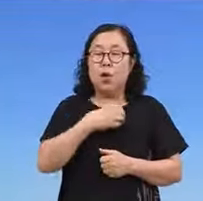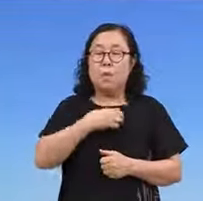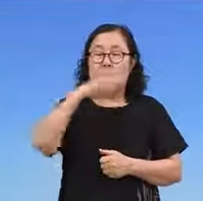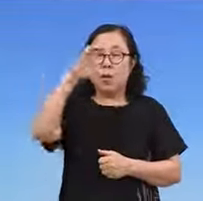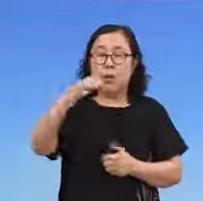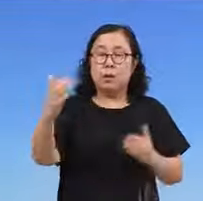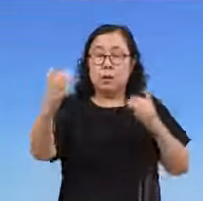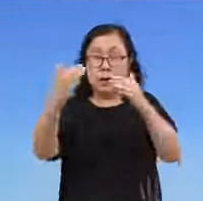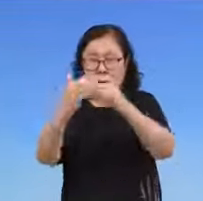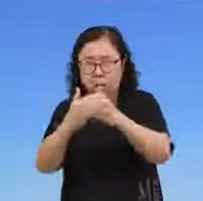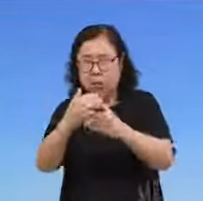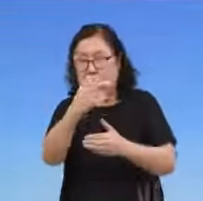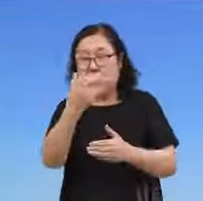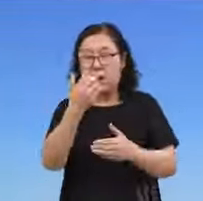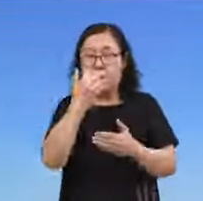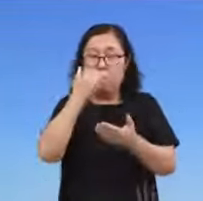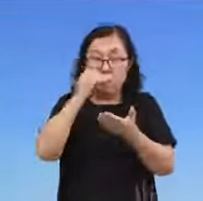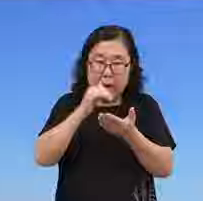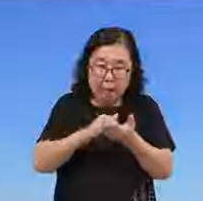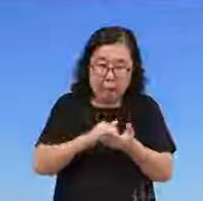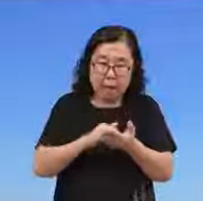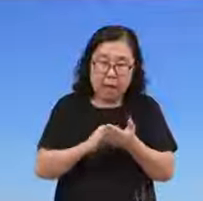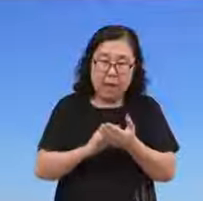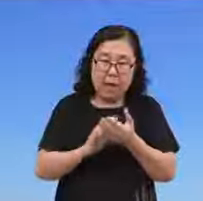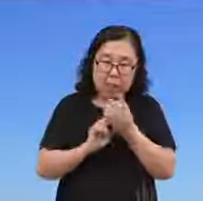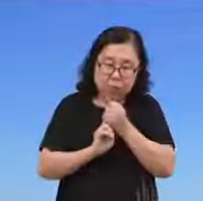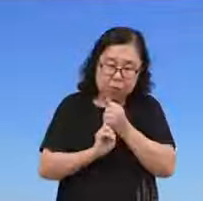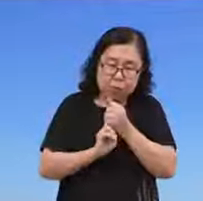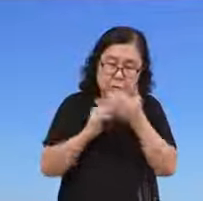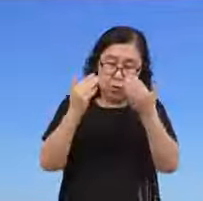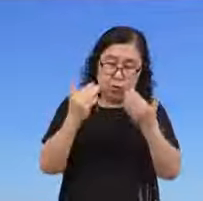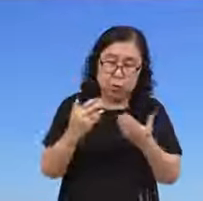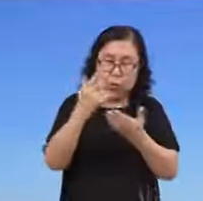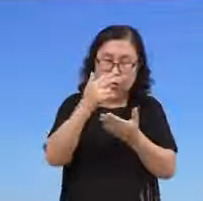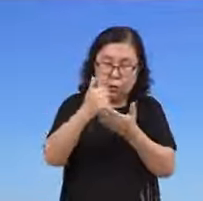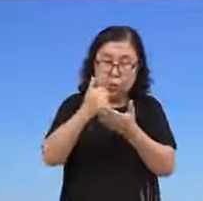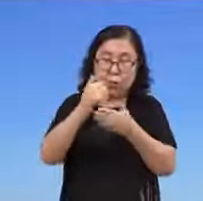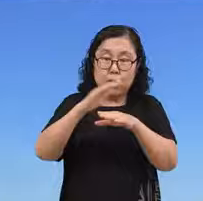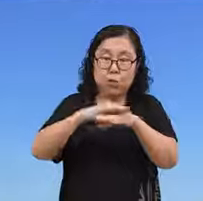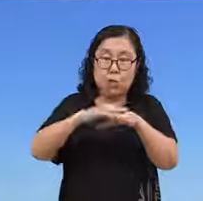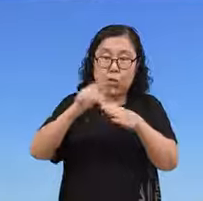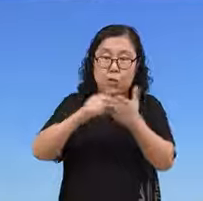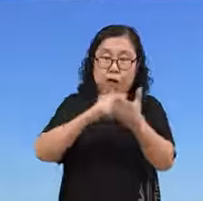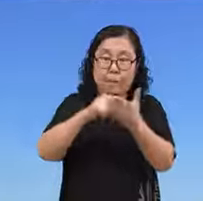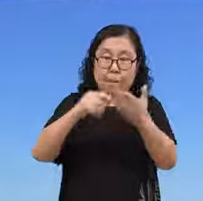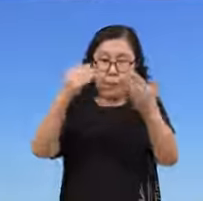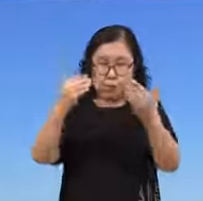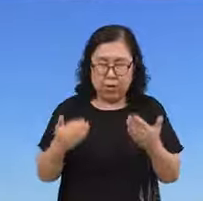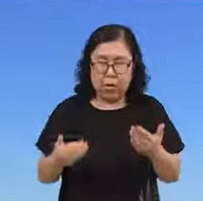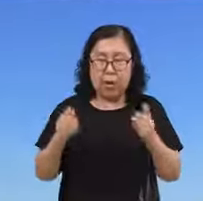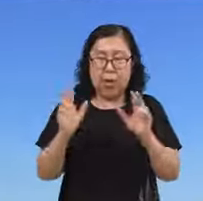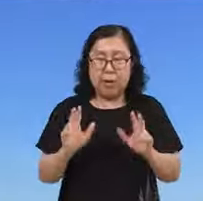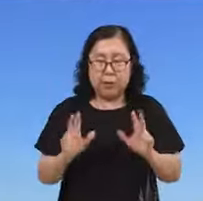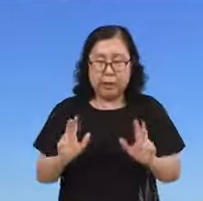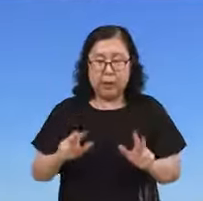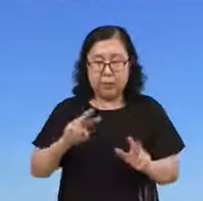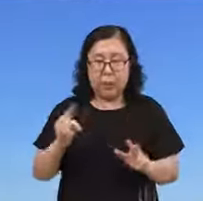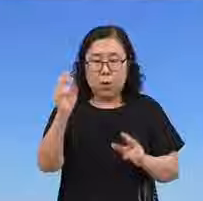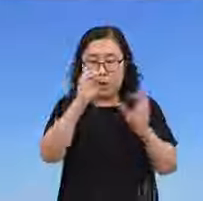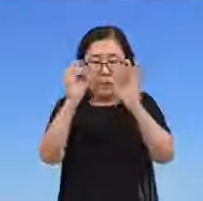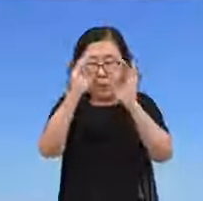때면 큰 바위에 숨기시고 주 손으로 덮으시네. 오늘도 찾아주시는 그